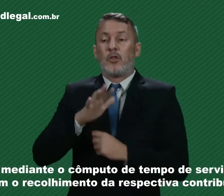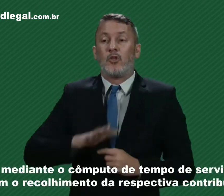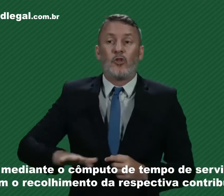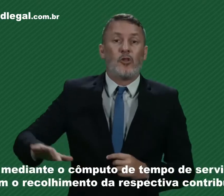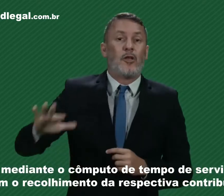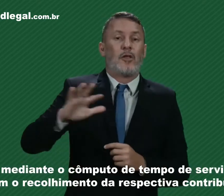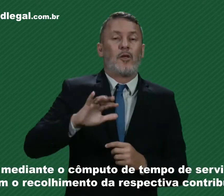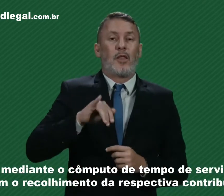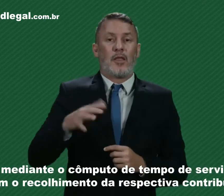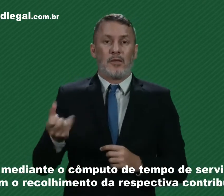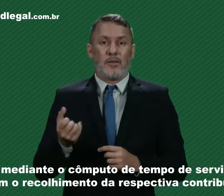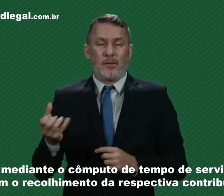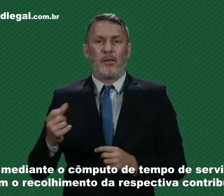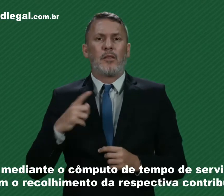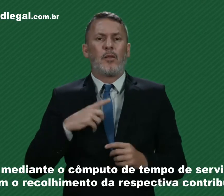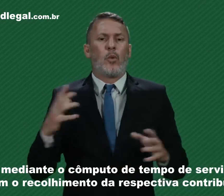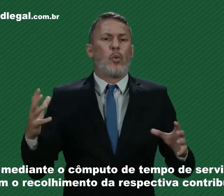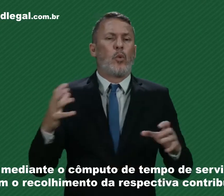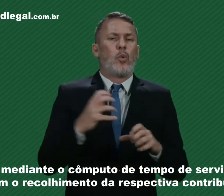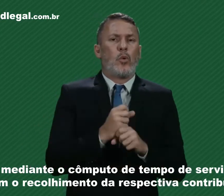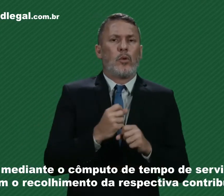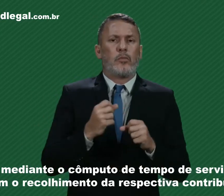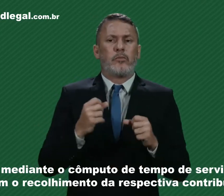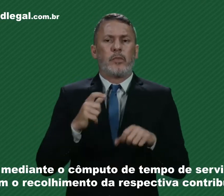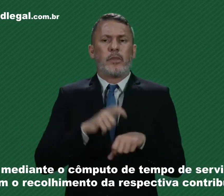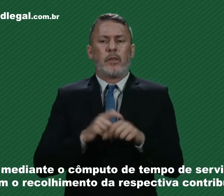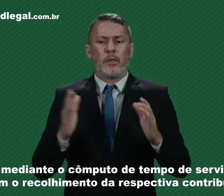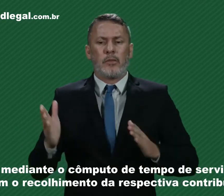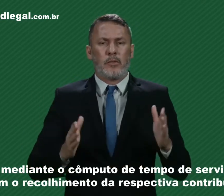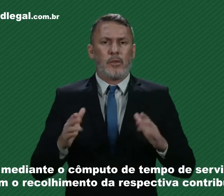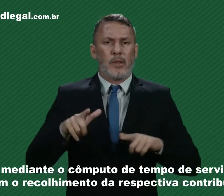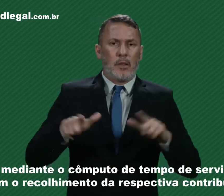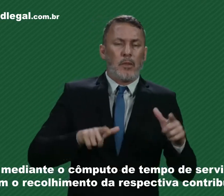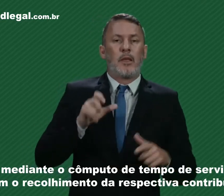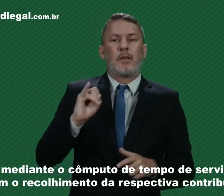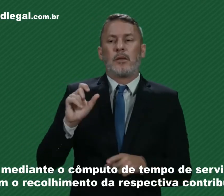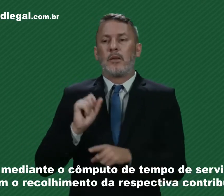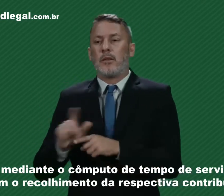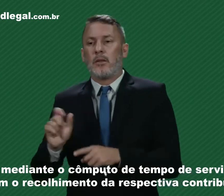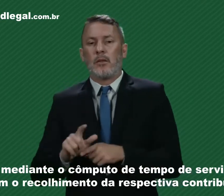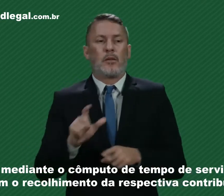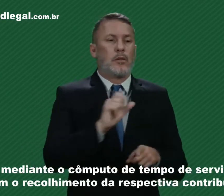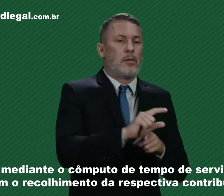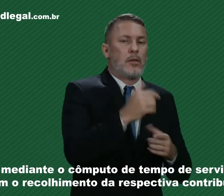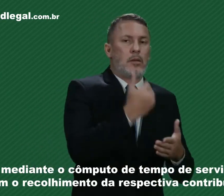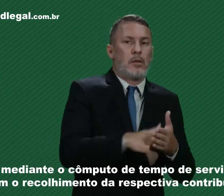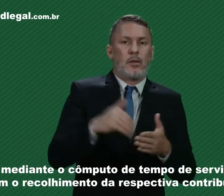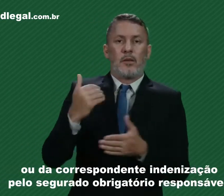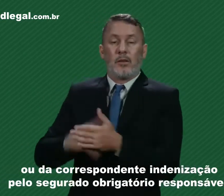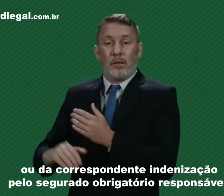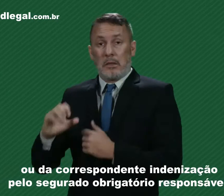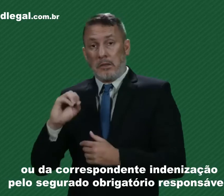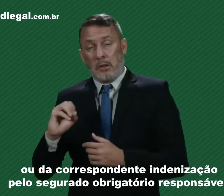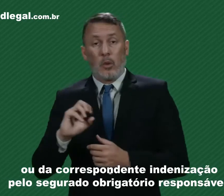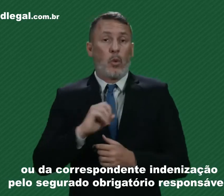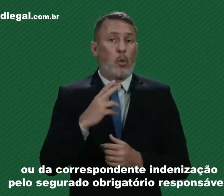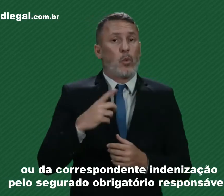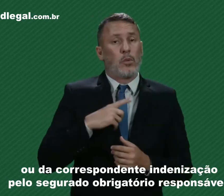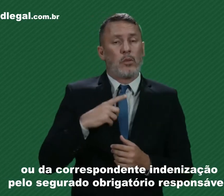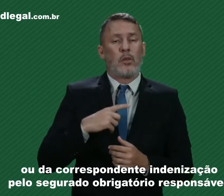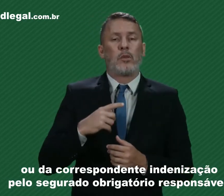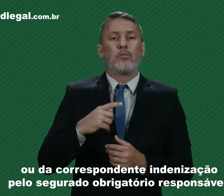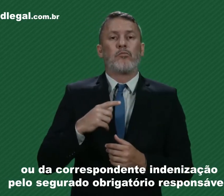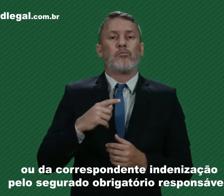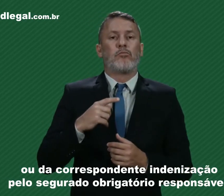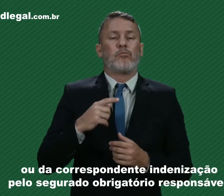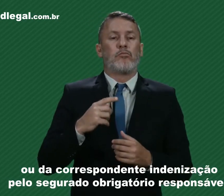previdência social mediante o cômputo de tempo de serviço sem o recolhimento da respectiva contribuição ou da